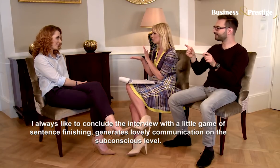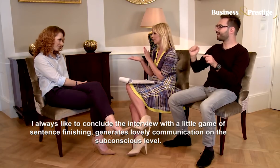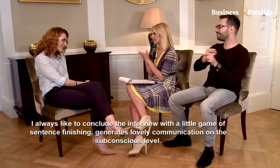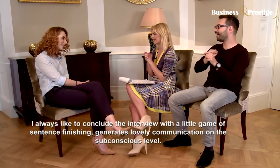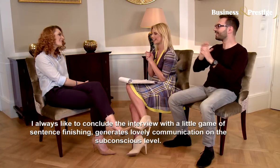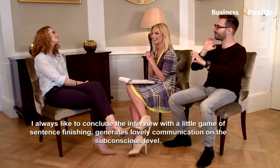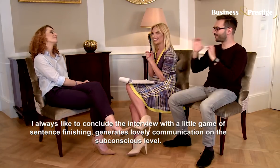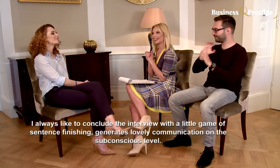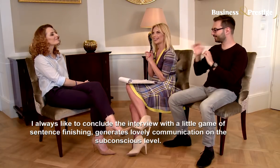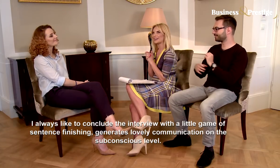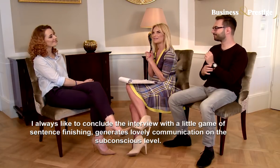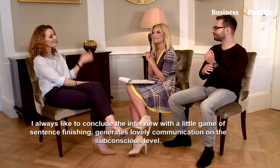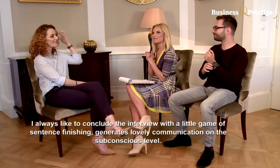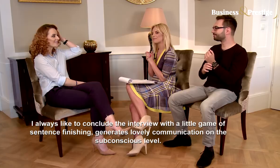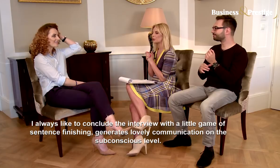fajna komunikacja